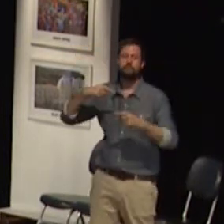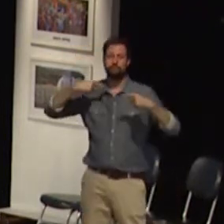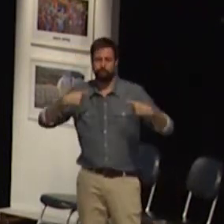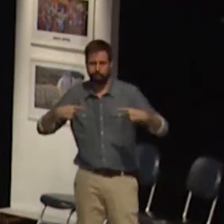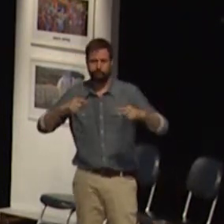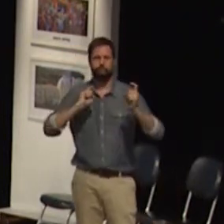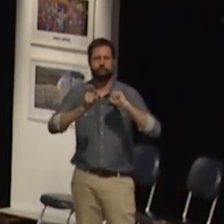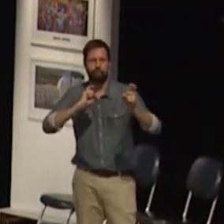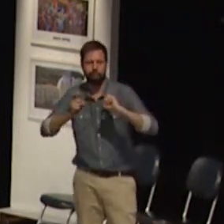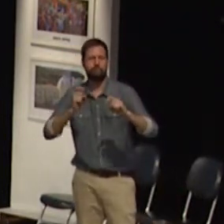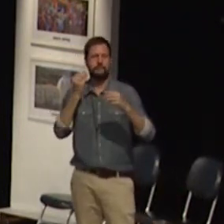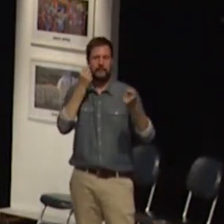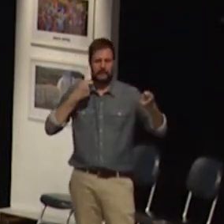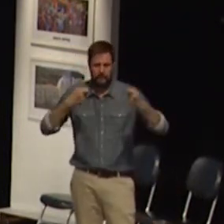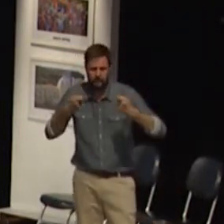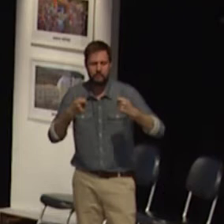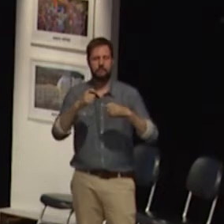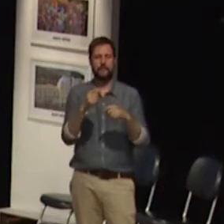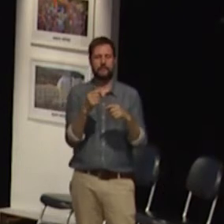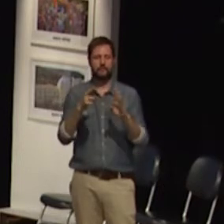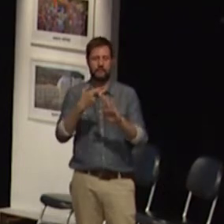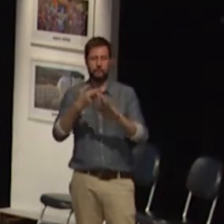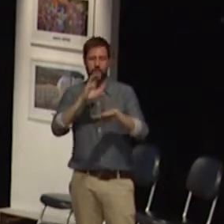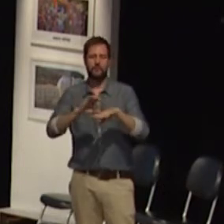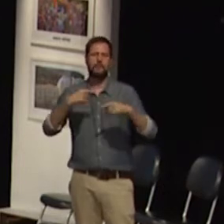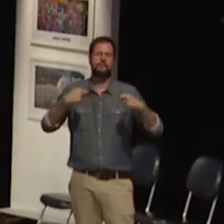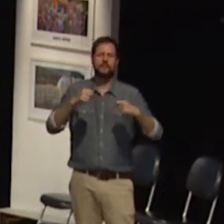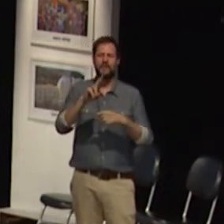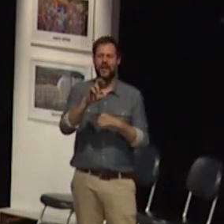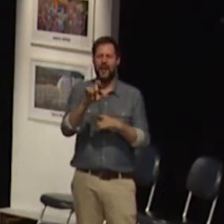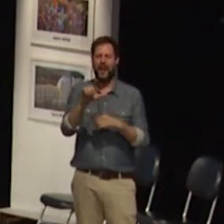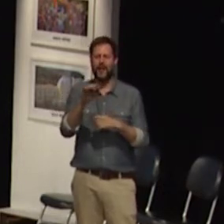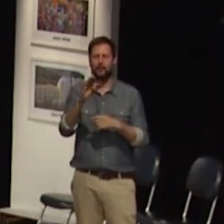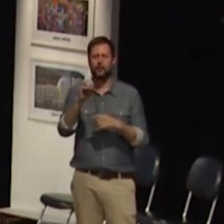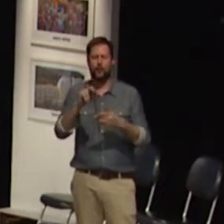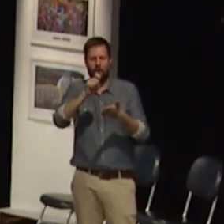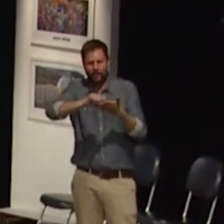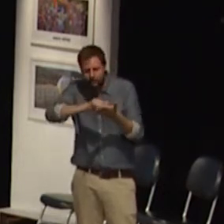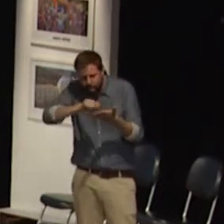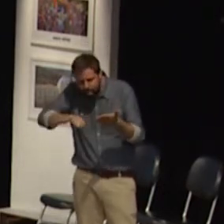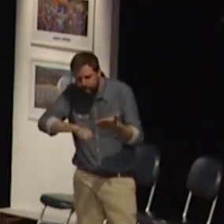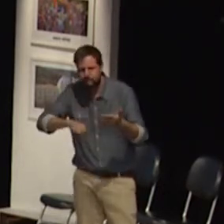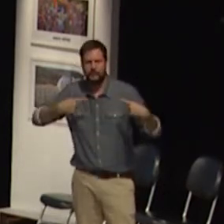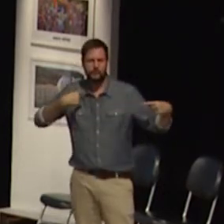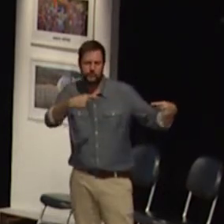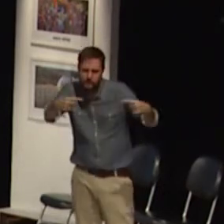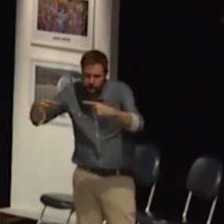a gente consiga discutir lá dentro do conselho e ver essa questão desse relatório,